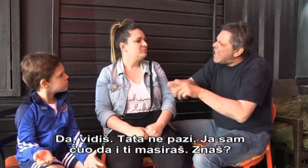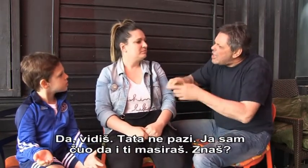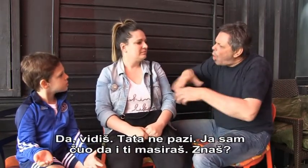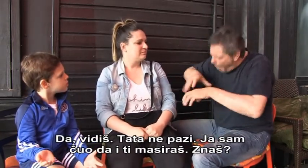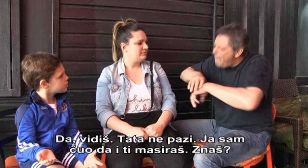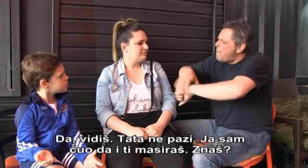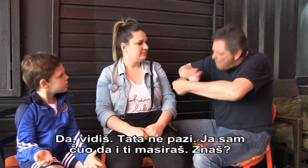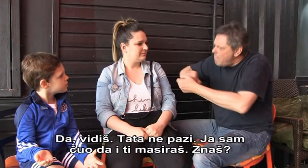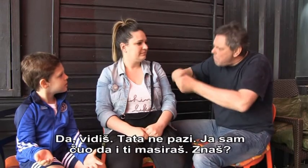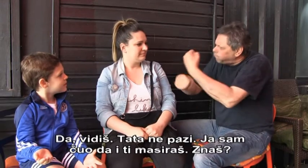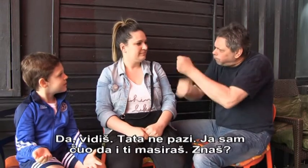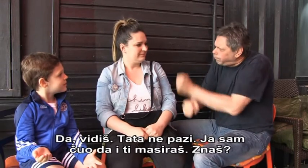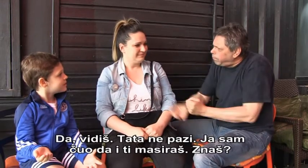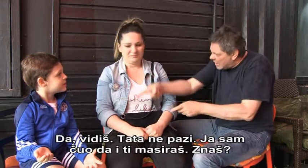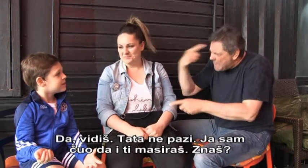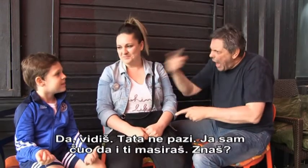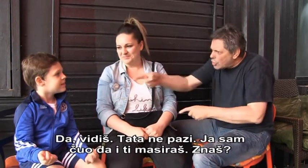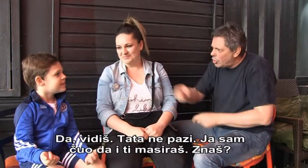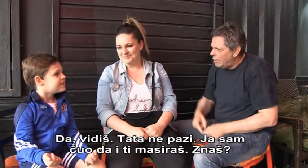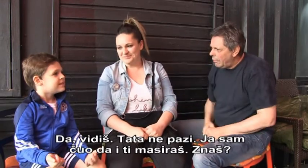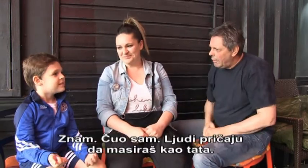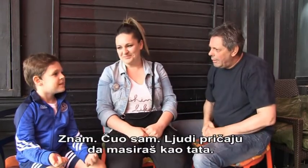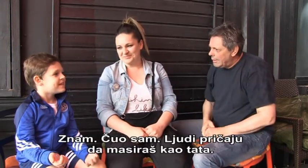isto... Ti znaš.